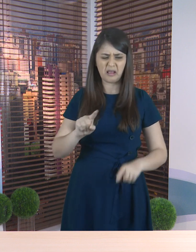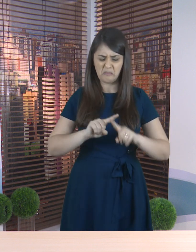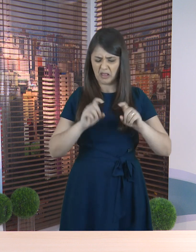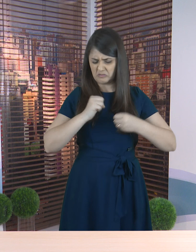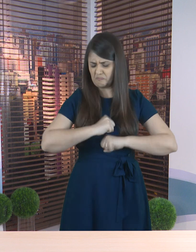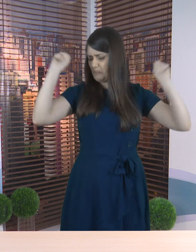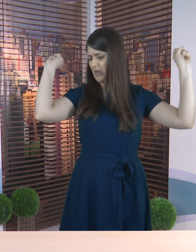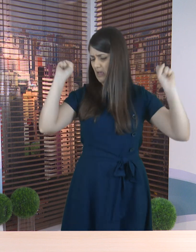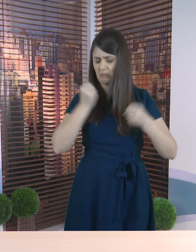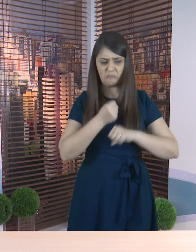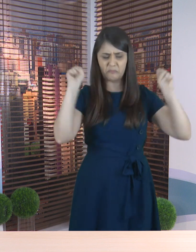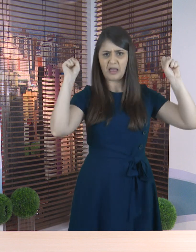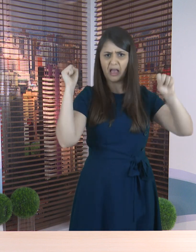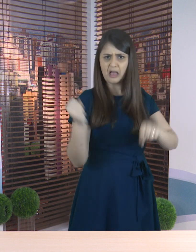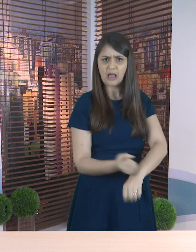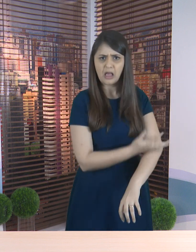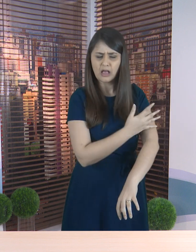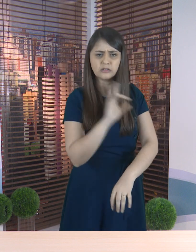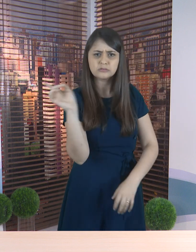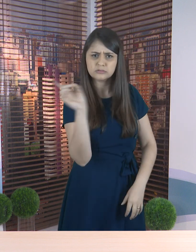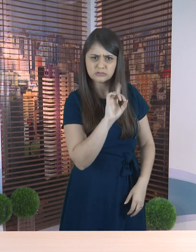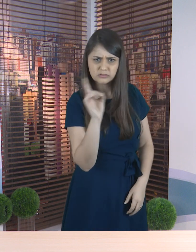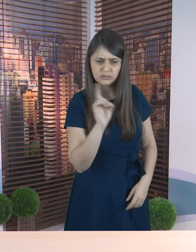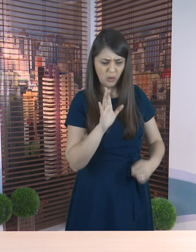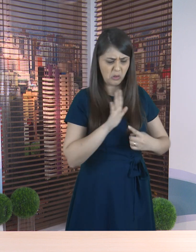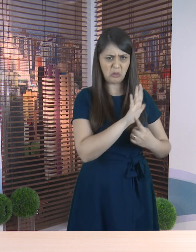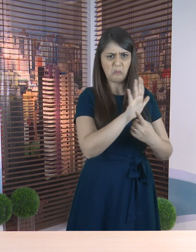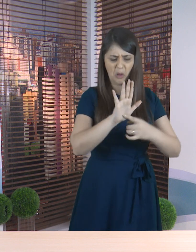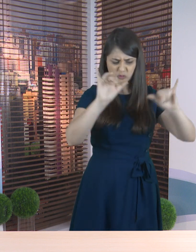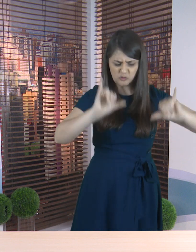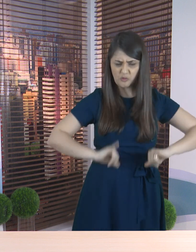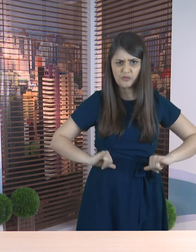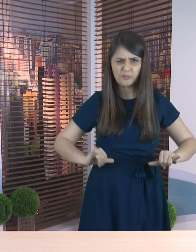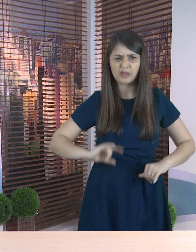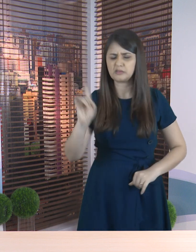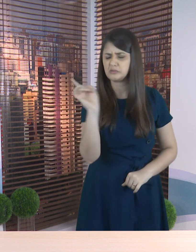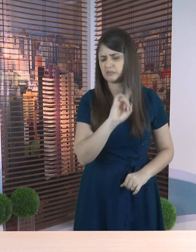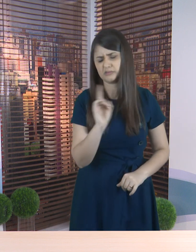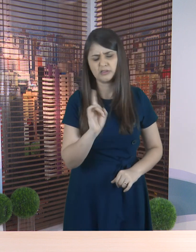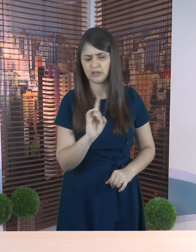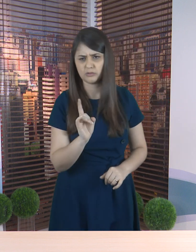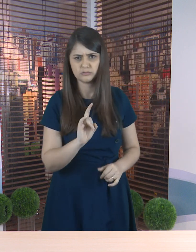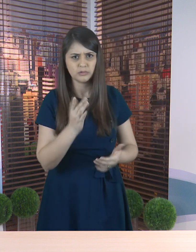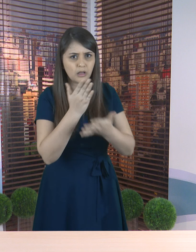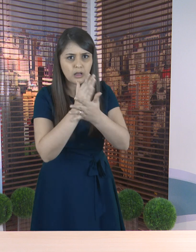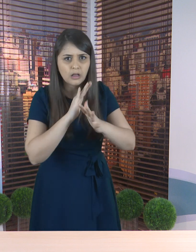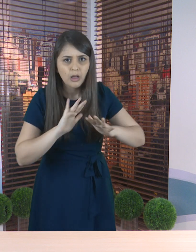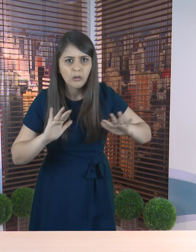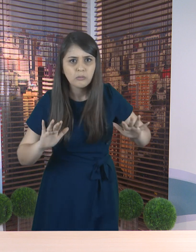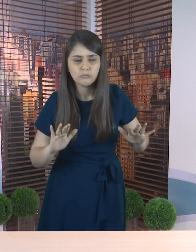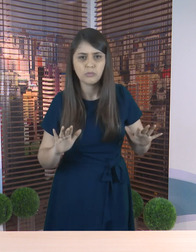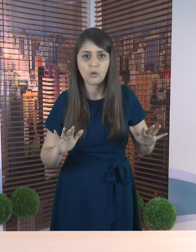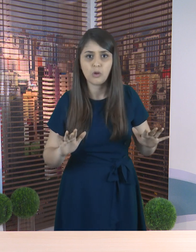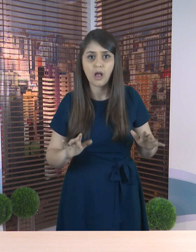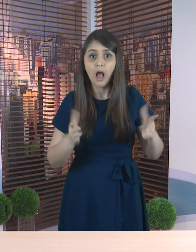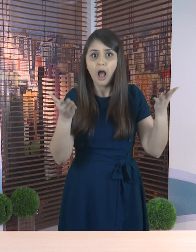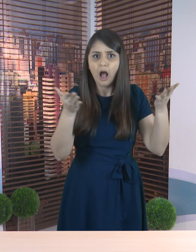de discursos, a preocupação de Jó era com o fato de sentir que Deus havia se tornado seu inimigo.